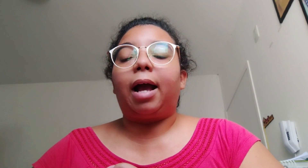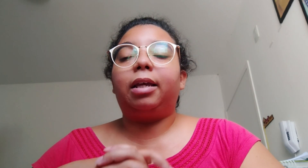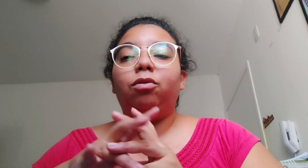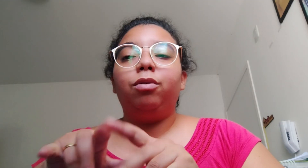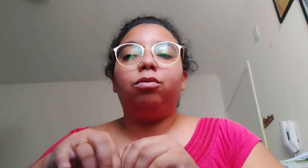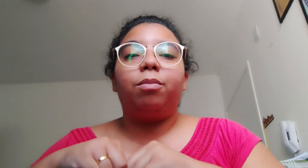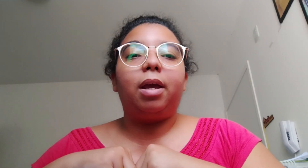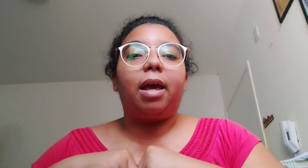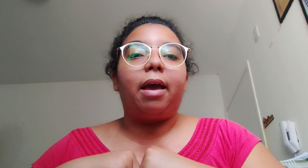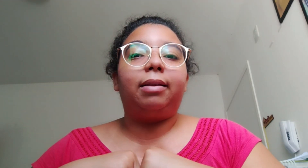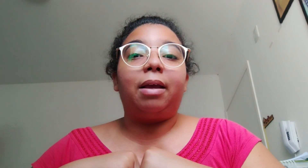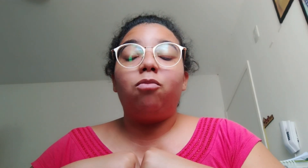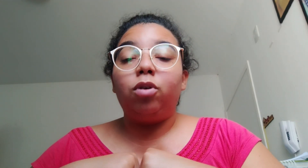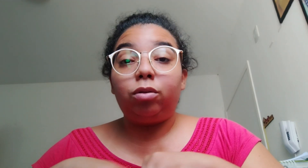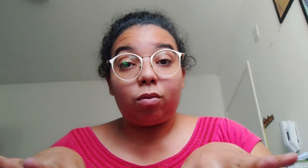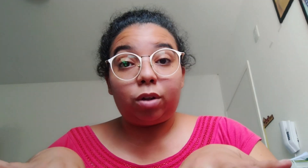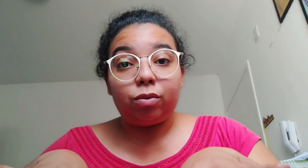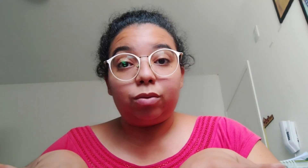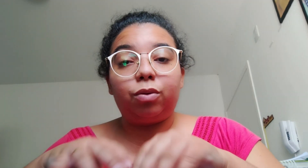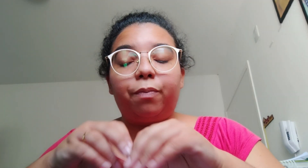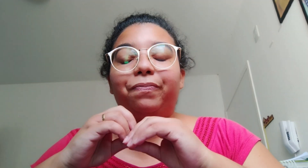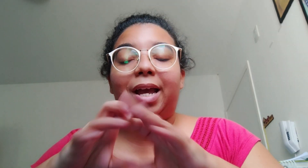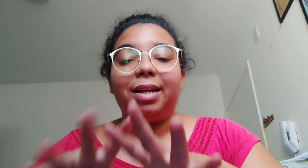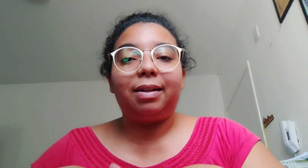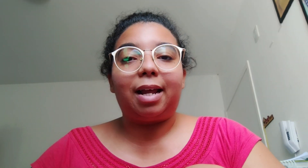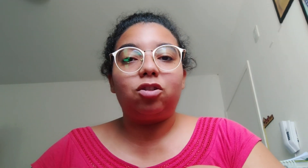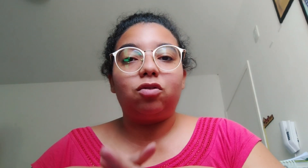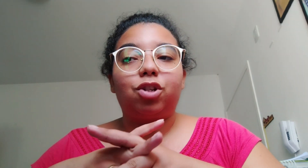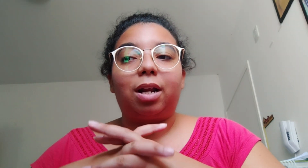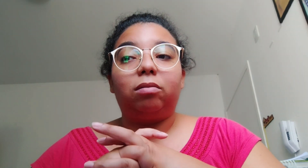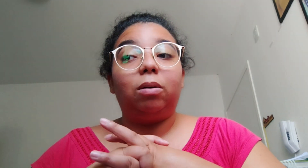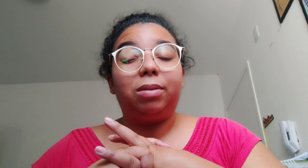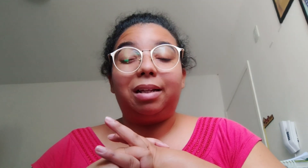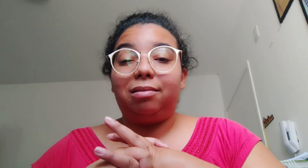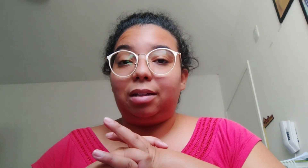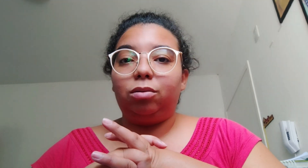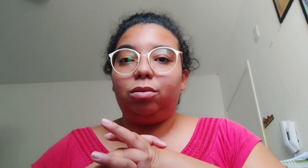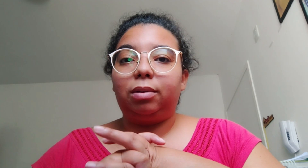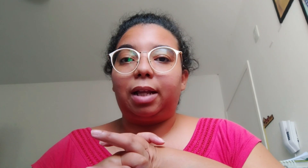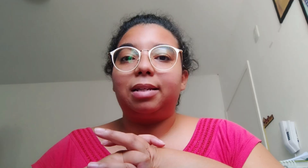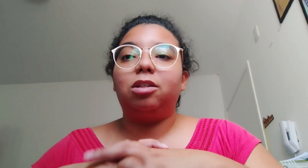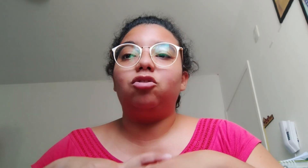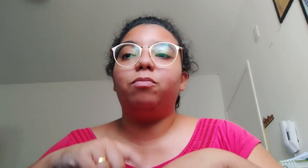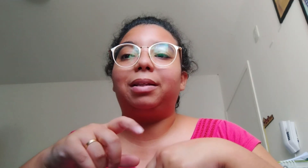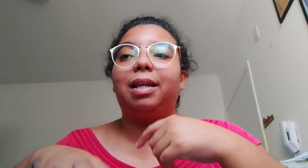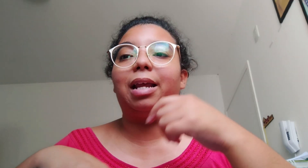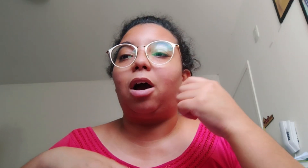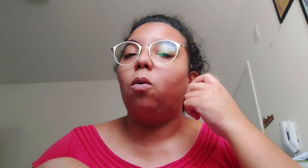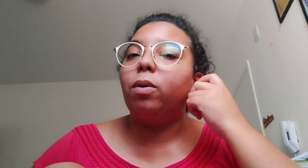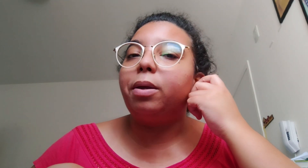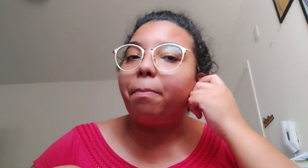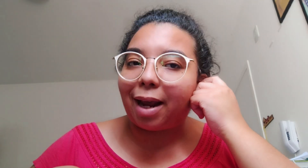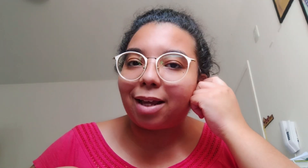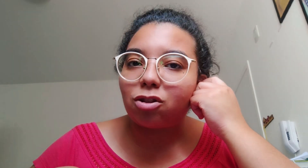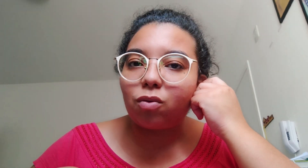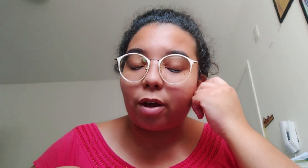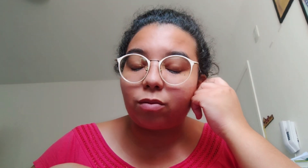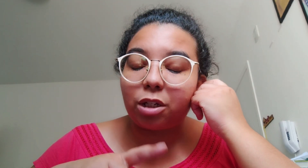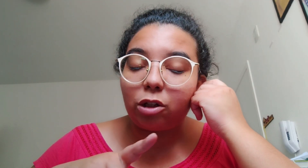Aqui no YouTube tem muito conteúdo, na internet no geral não tem tanto, tá? Assim, de material impresso, eu sinto